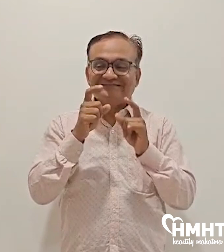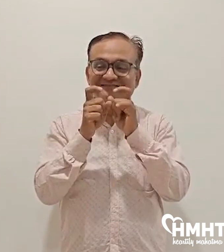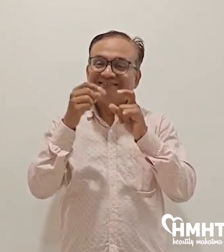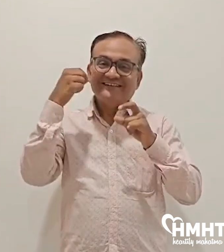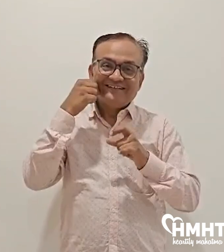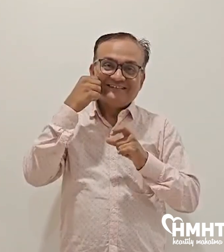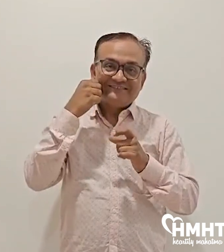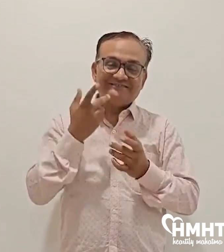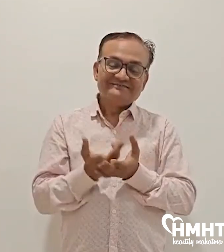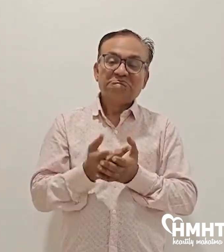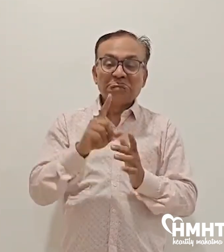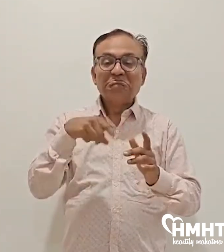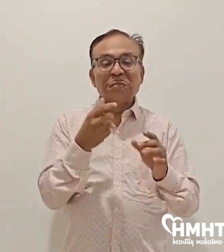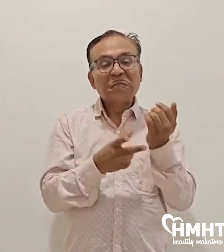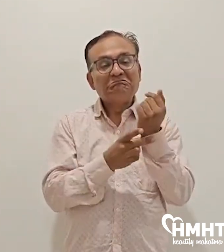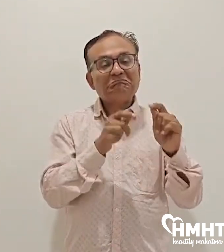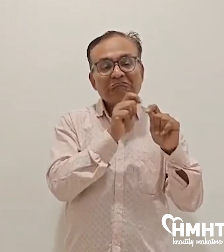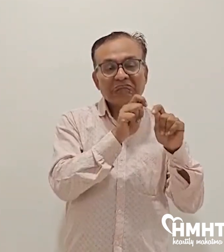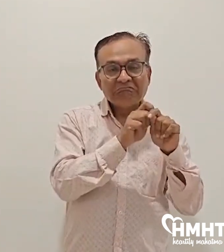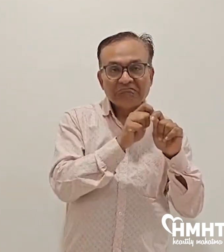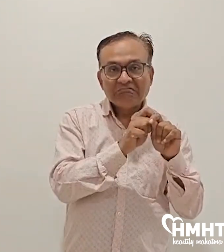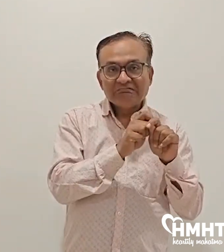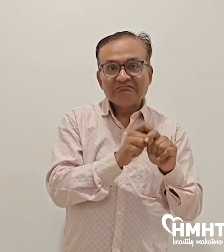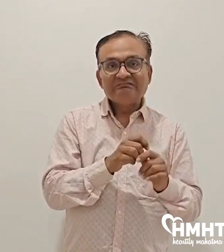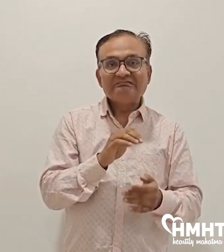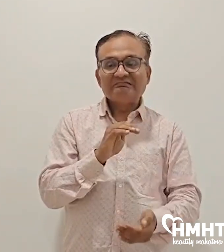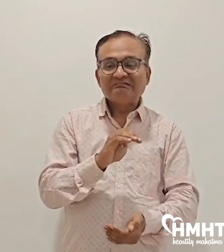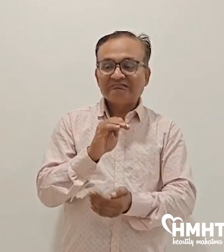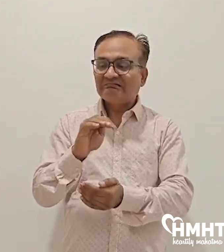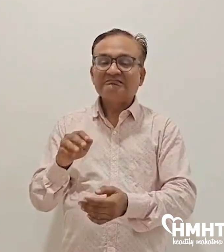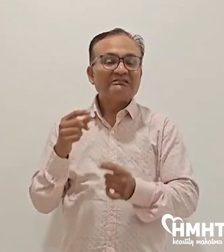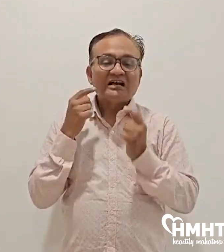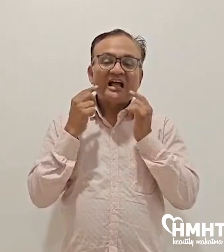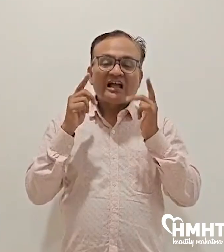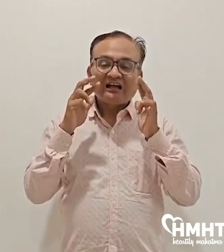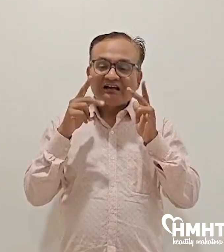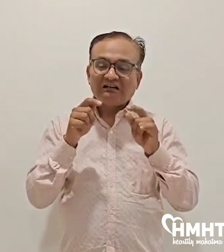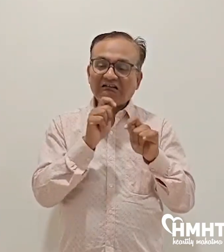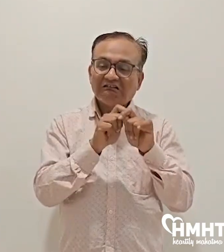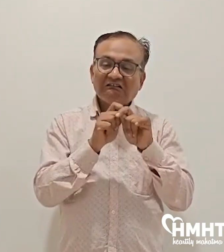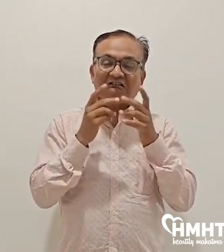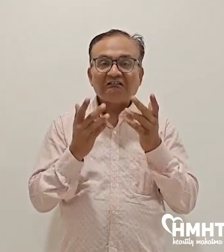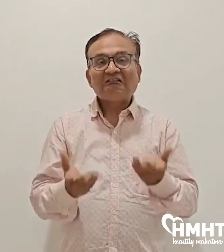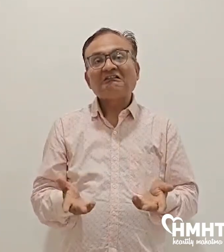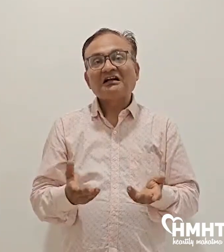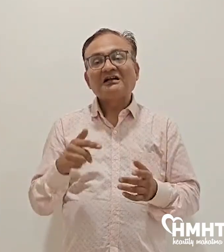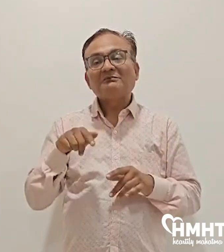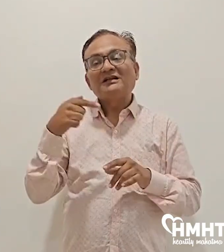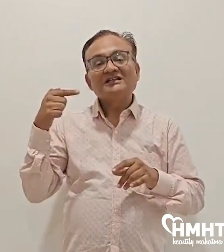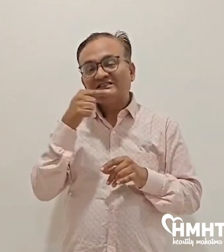પછી બ્રશ કરવાનું ચાલુ કર્યું, પછી ઓછું થવા માંડ્યું. રોજ રાત્રે સૂતી વખતે બ્રશ કરી લેવાનું, એટલે પછી સડે નહીં